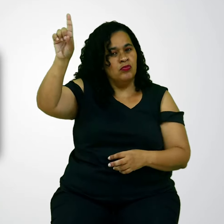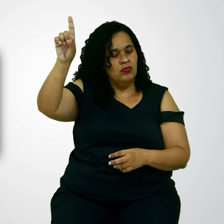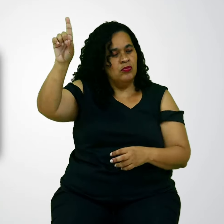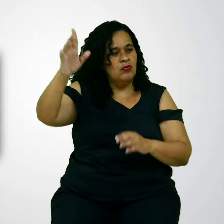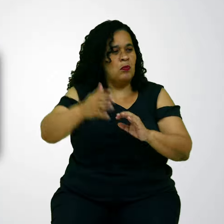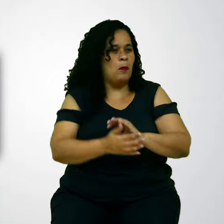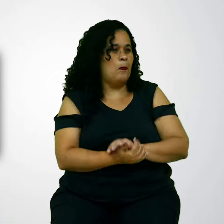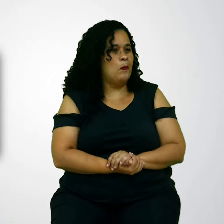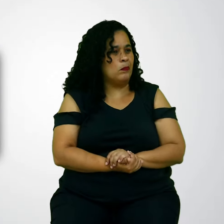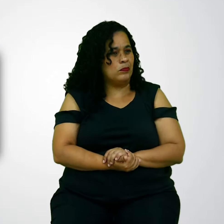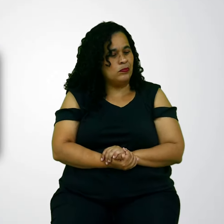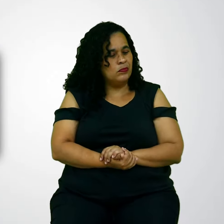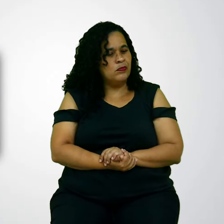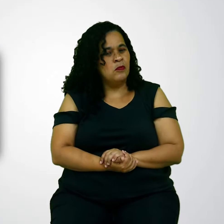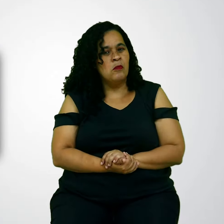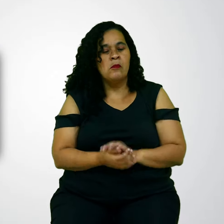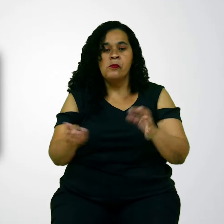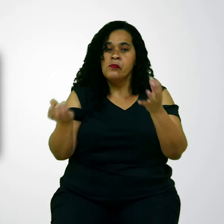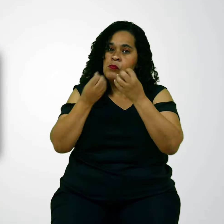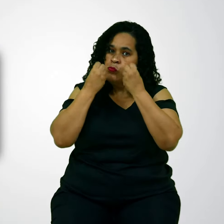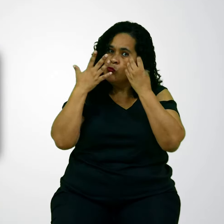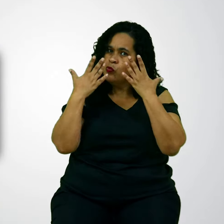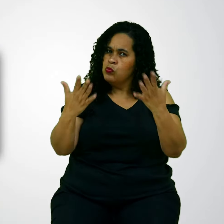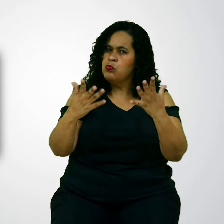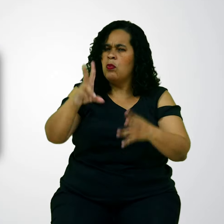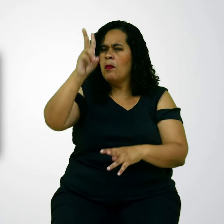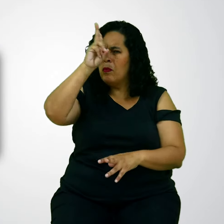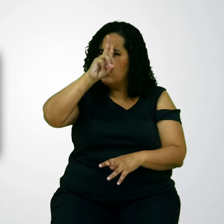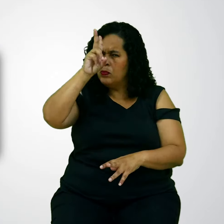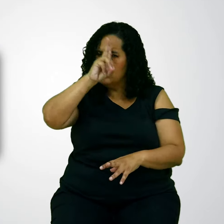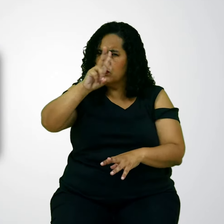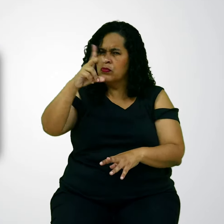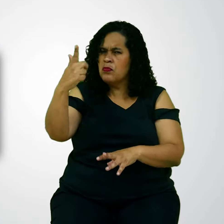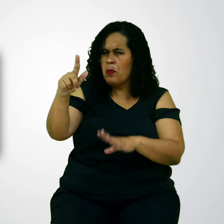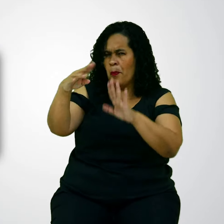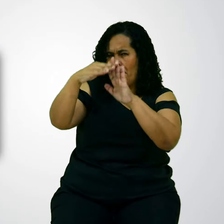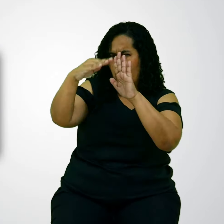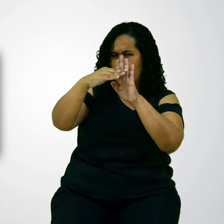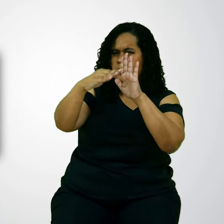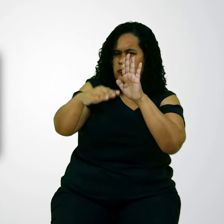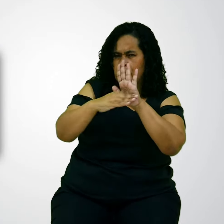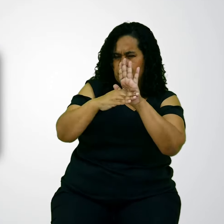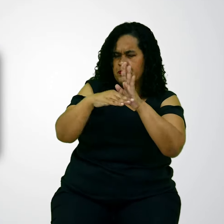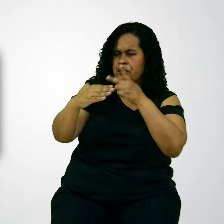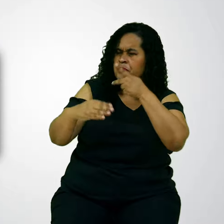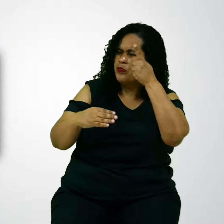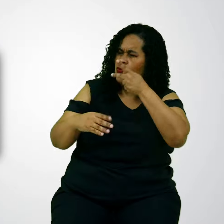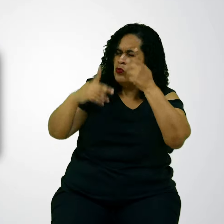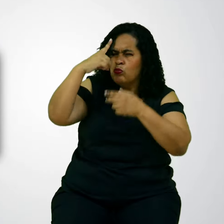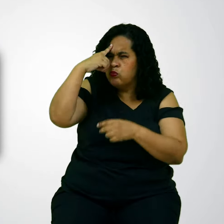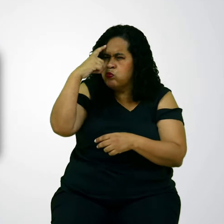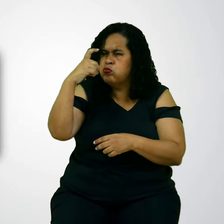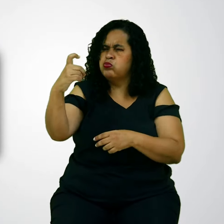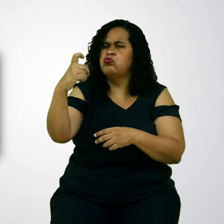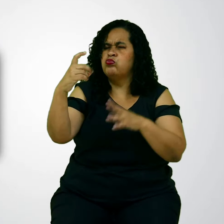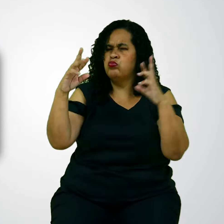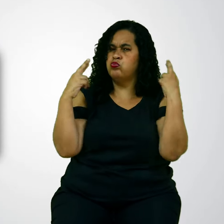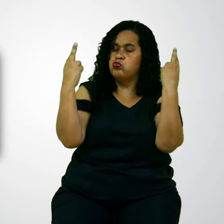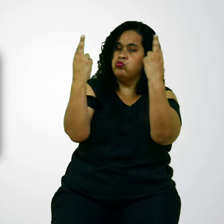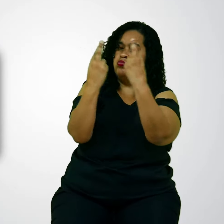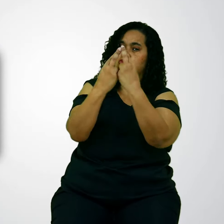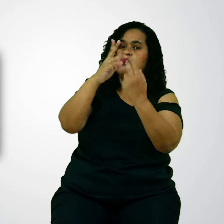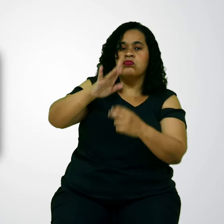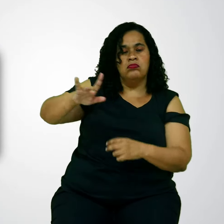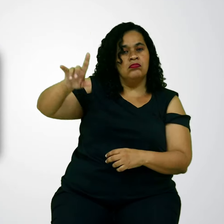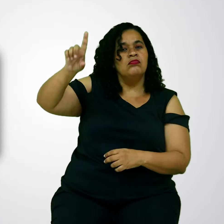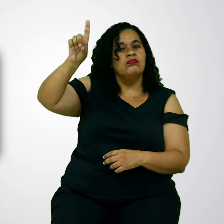como a gente abordou no programa anterior sobre o reino de Deus, a ideia, reforçando aqui, Fabinho, a